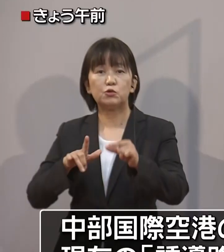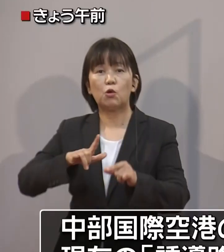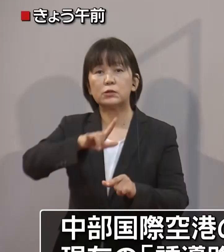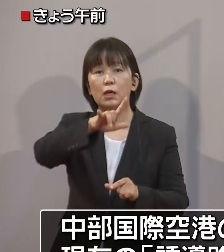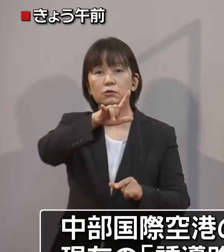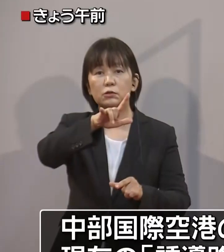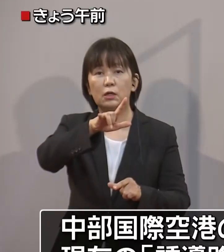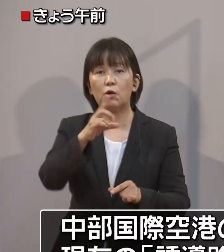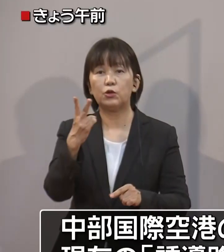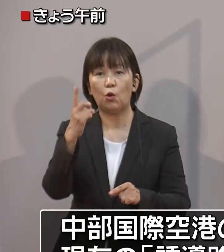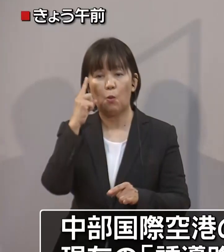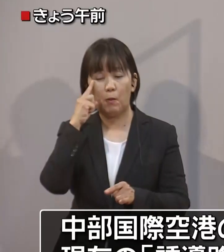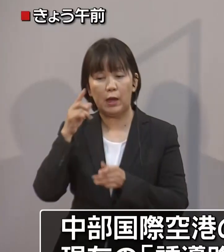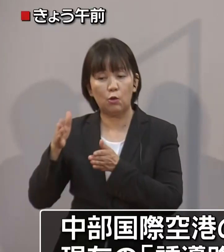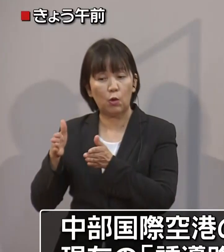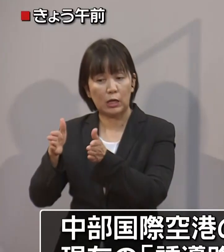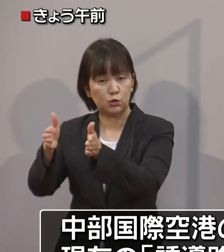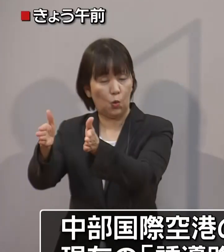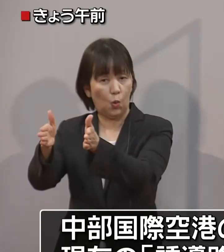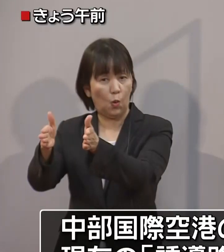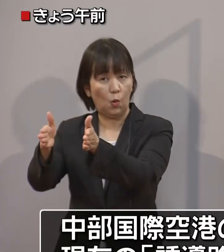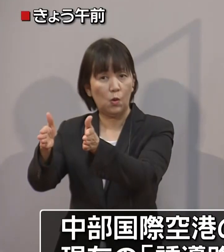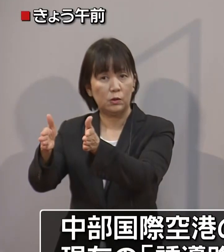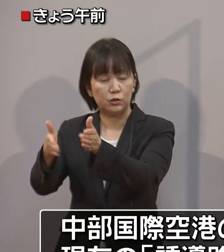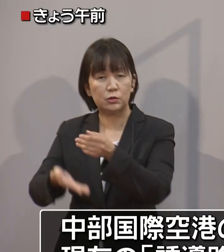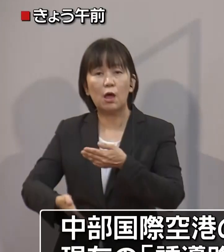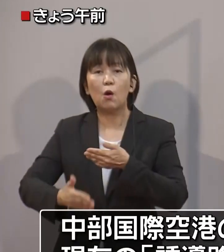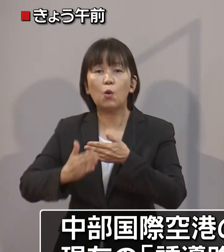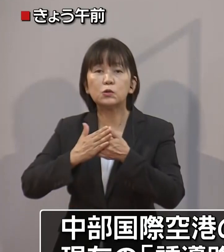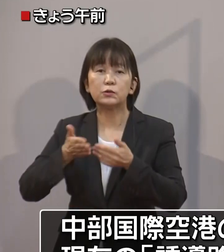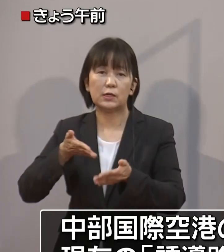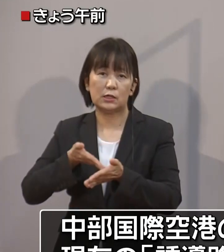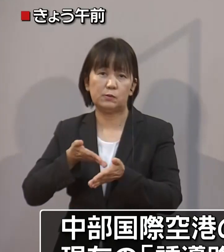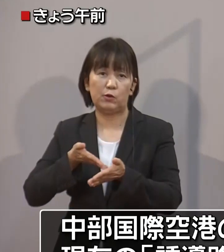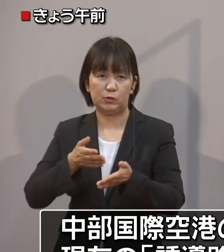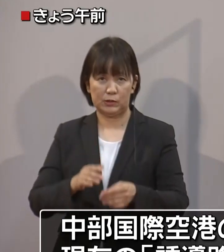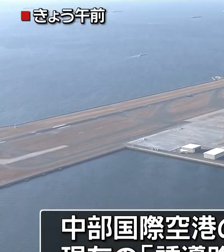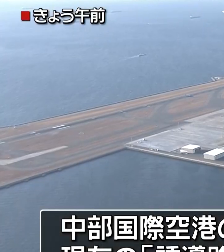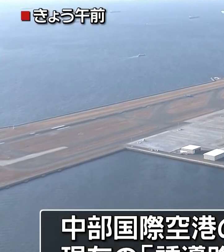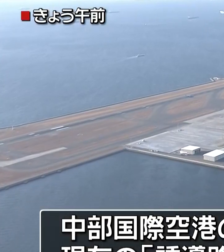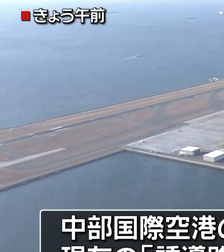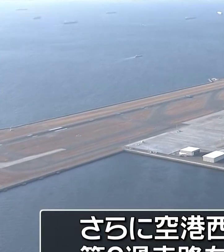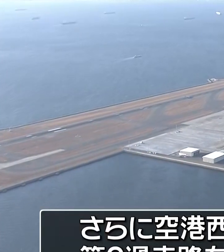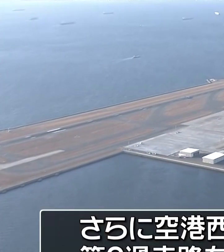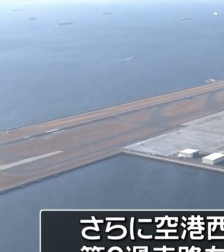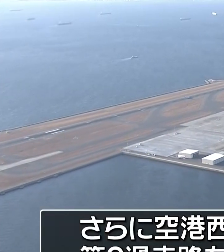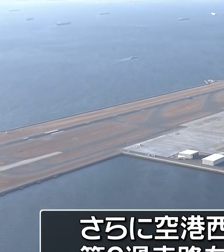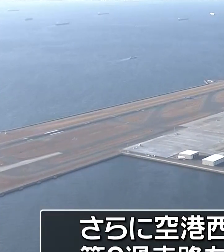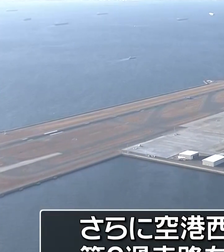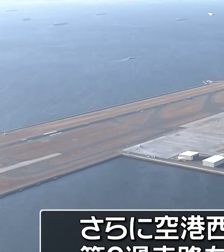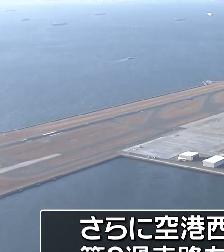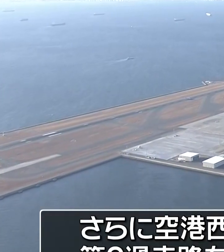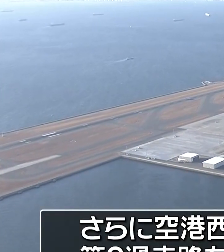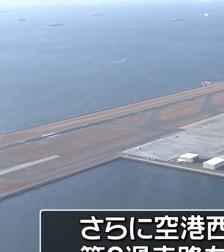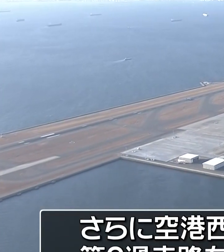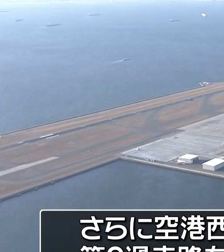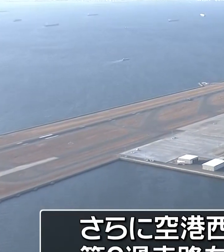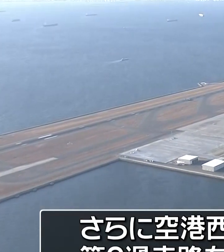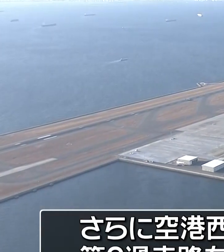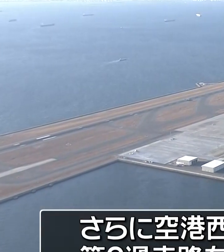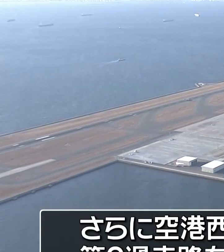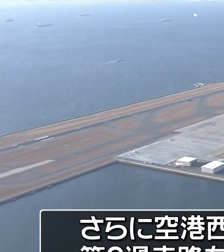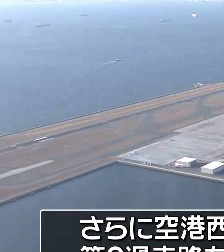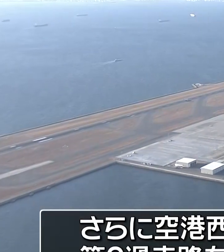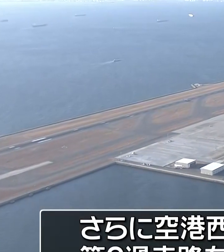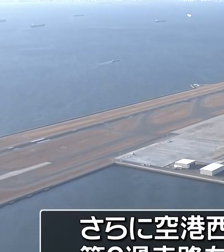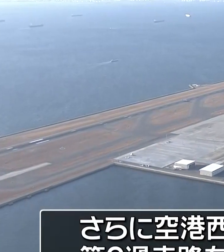大村知事によりますと、現在の誘導路を改修して滑走路を建設し、その後空港西側の新たな埋め立て地